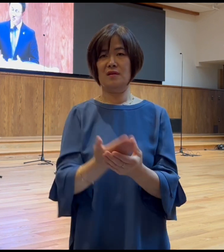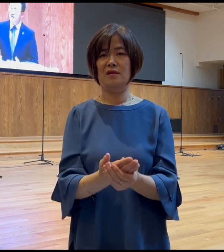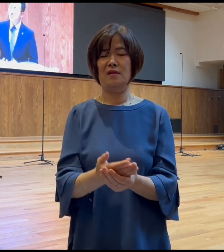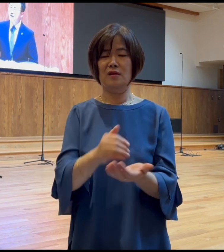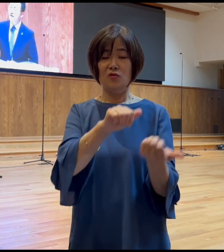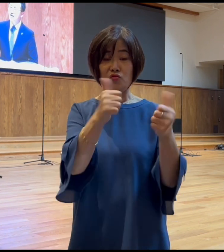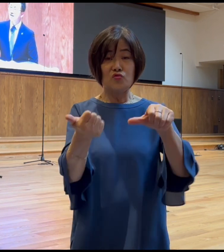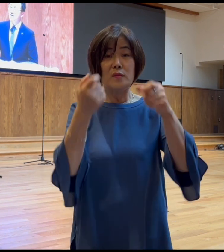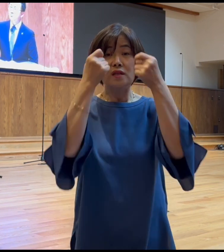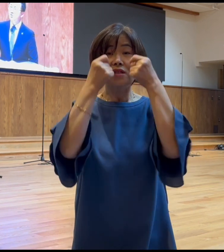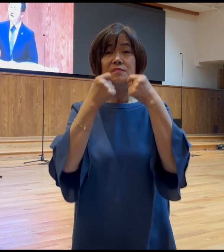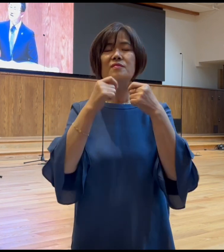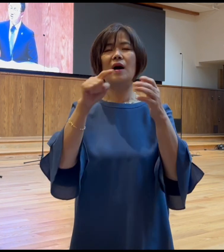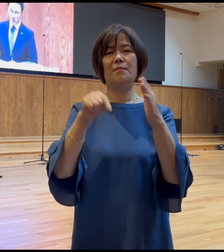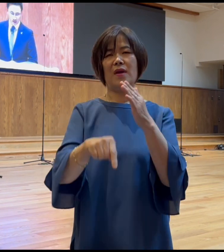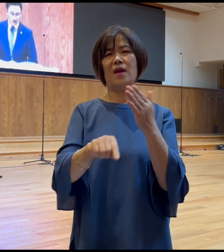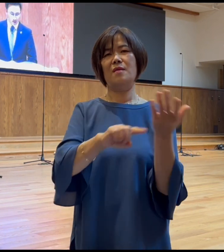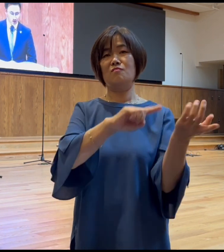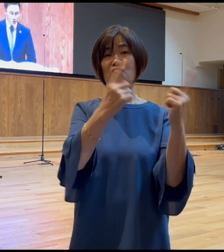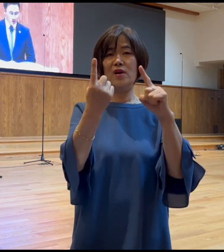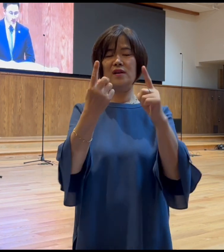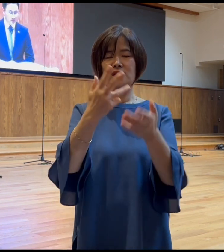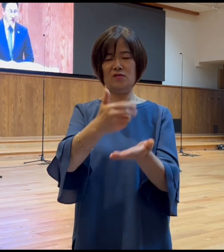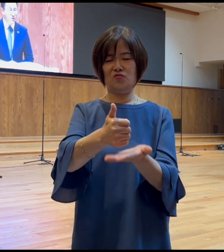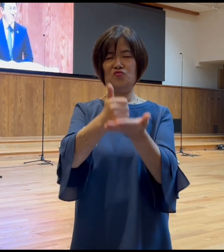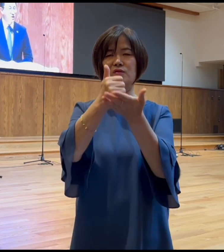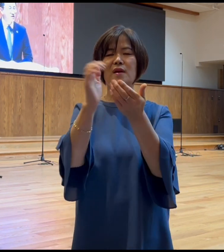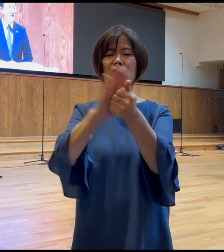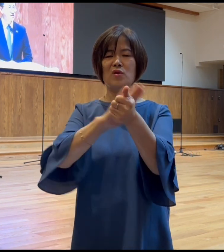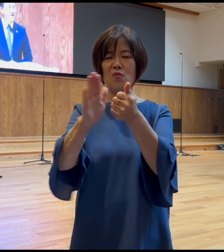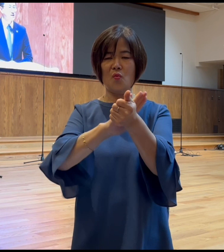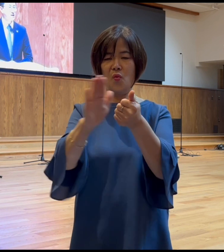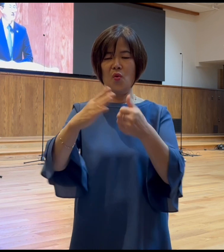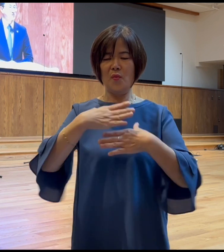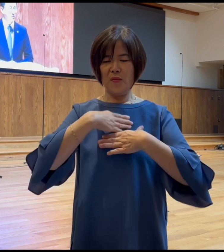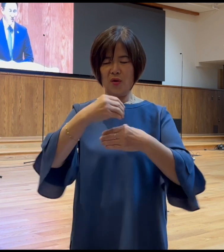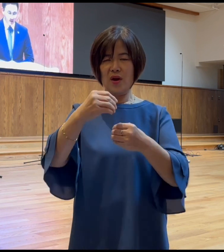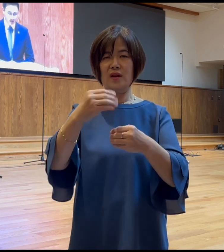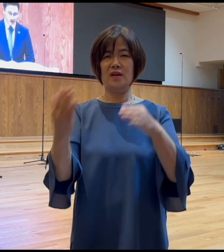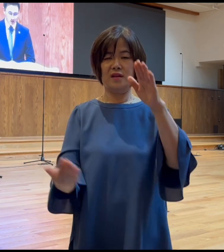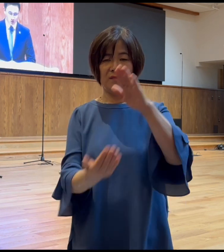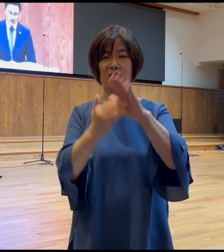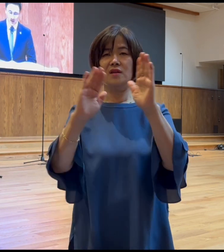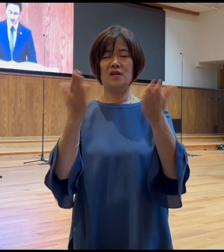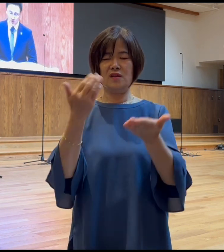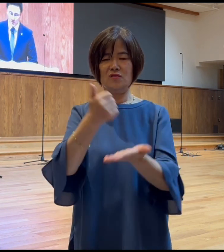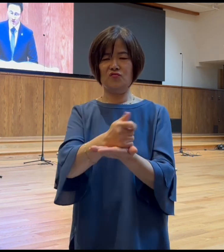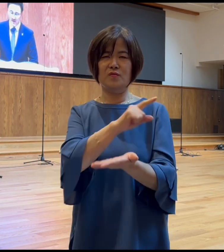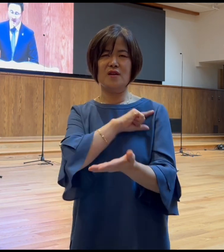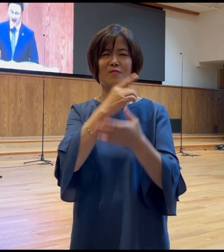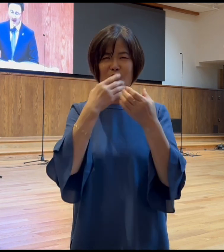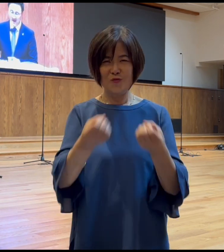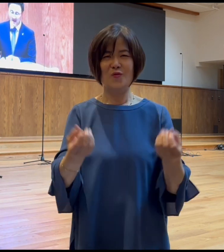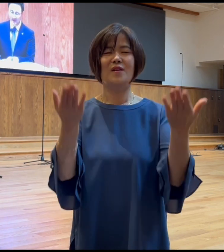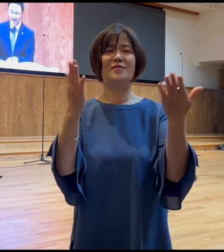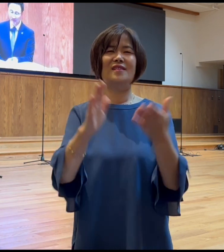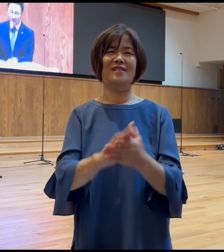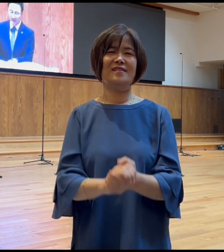죽음의 슬픔 앞에 이 부활하신 우리 주님의 위로와 평강이 가득 넘쳐나시기를 주님의 이름으로